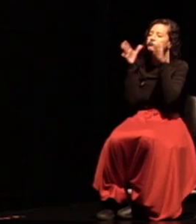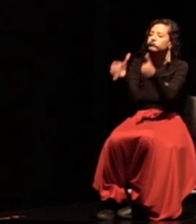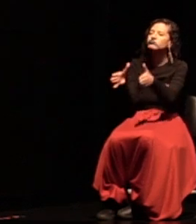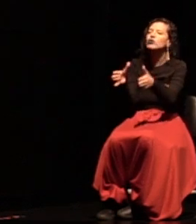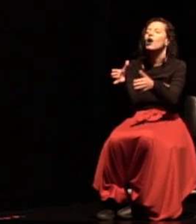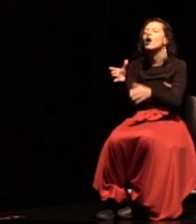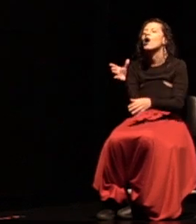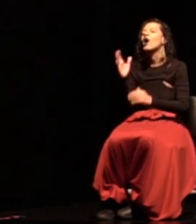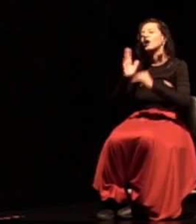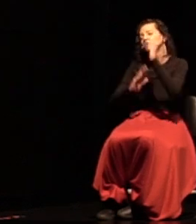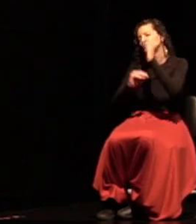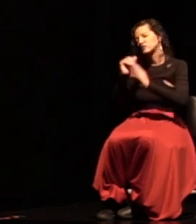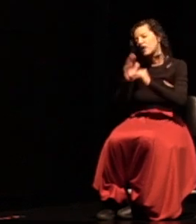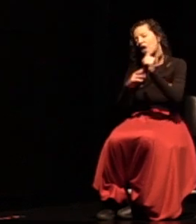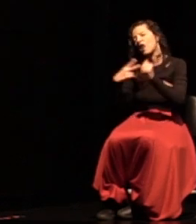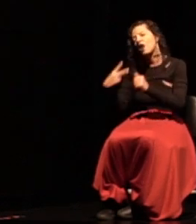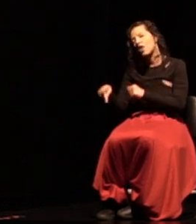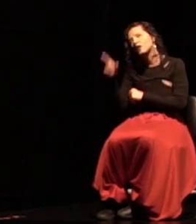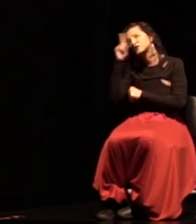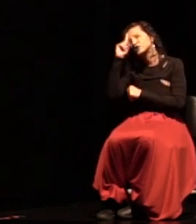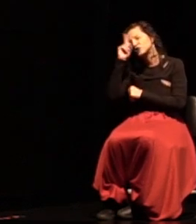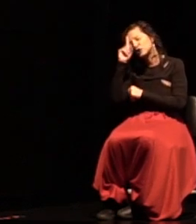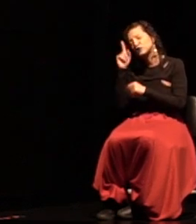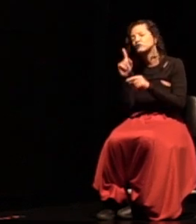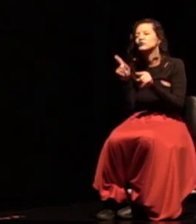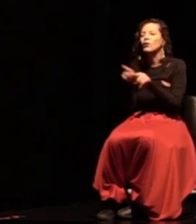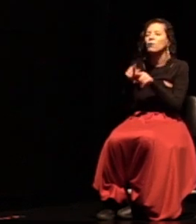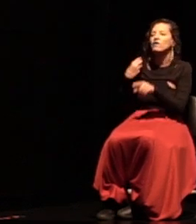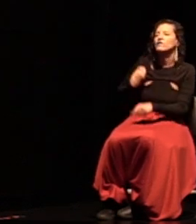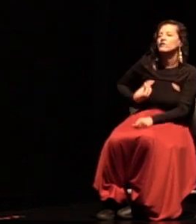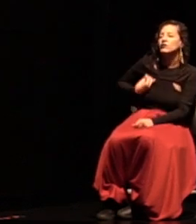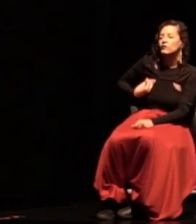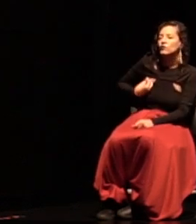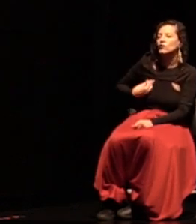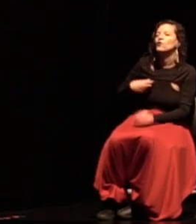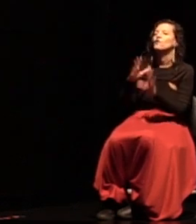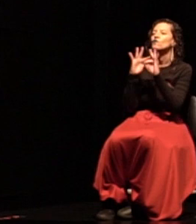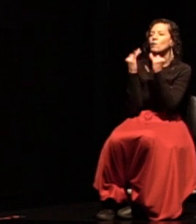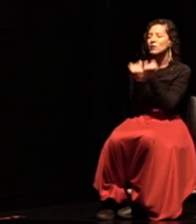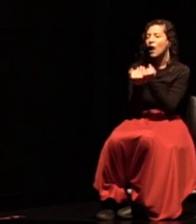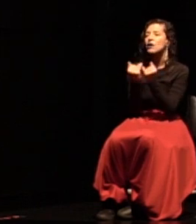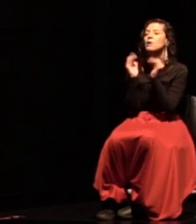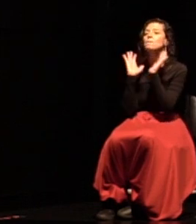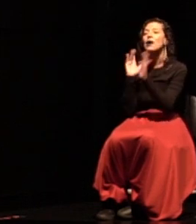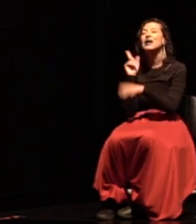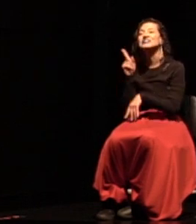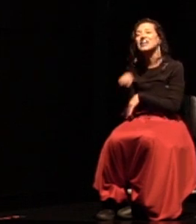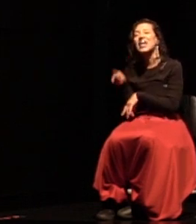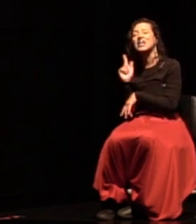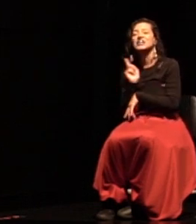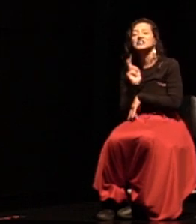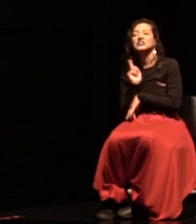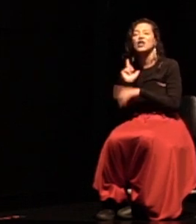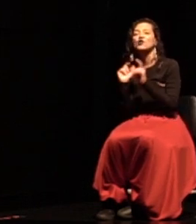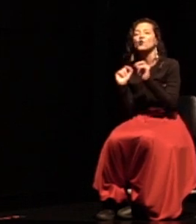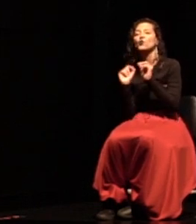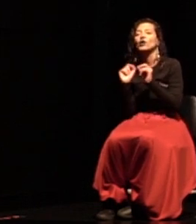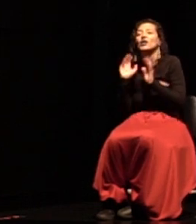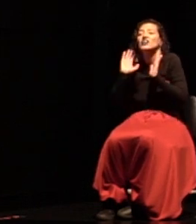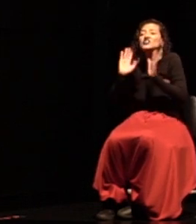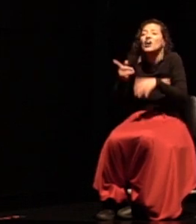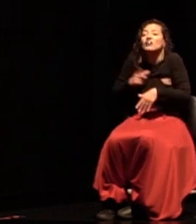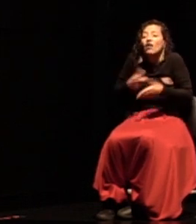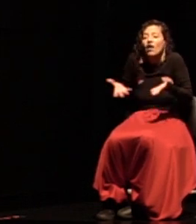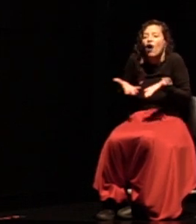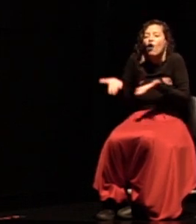seu cotidiano, não só na sua vida familiar, mas mergulhados no seu respiro daquilo que se